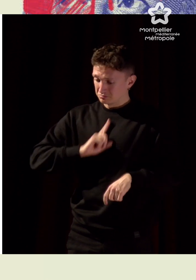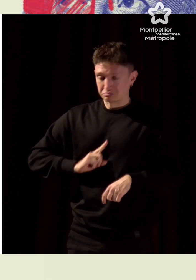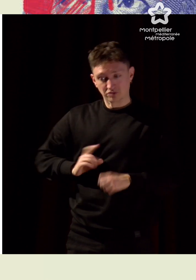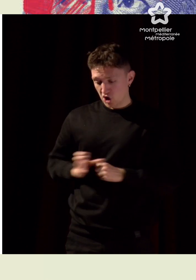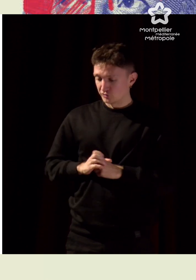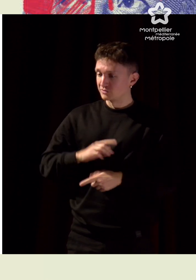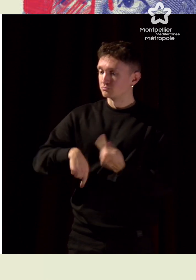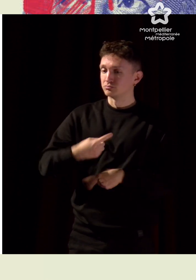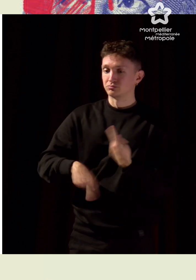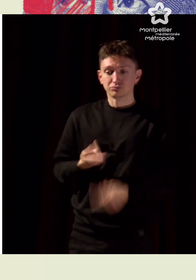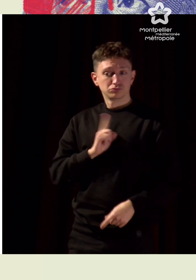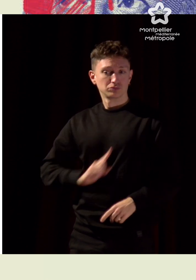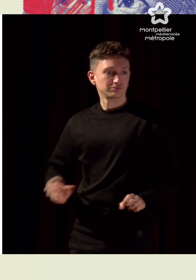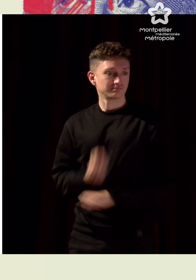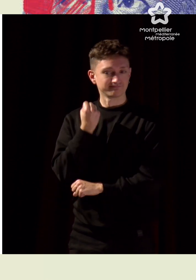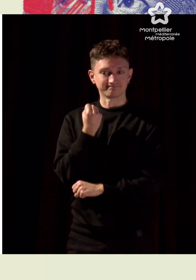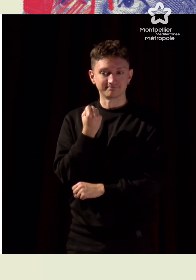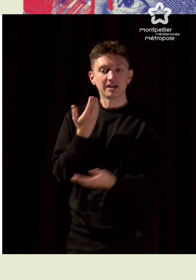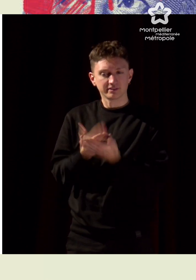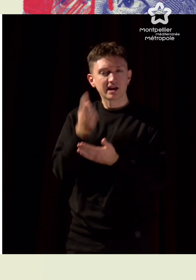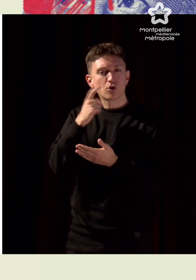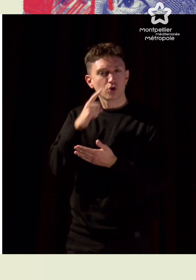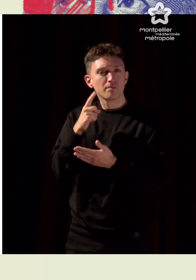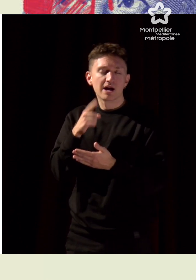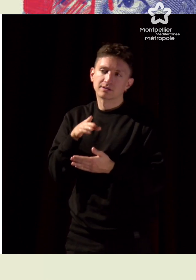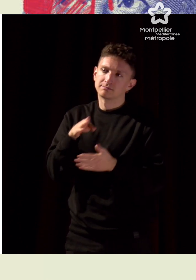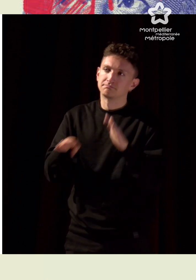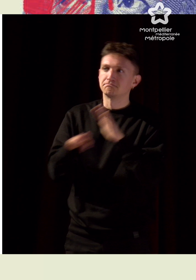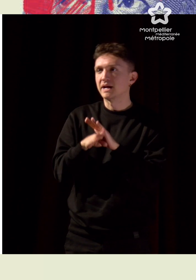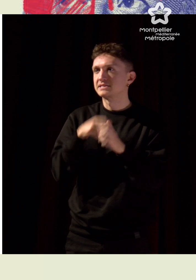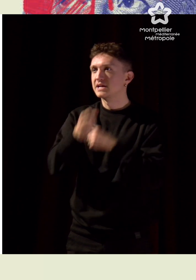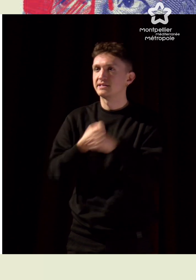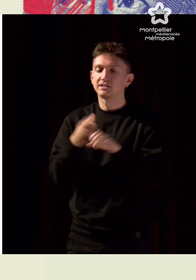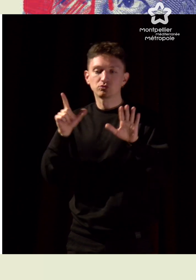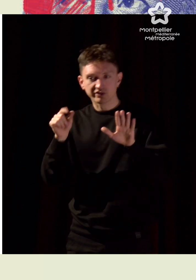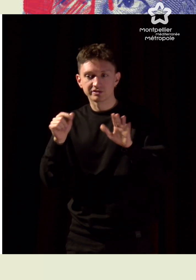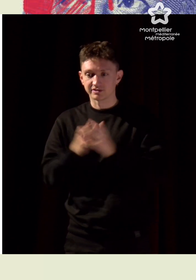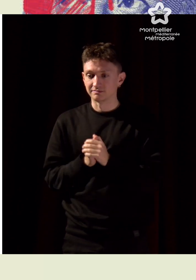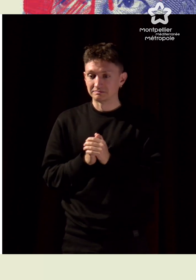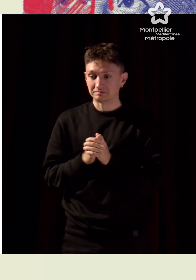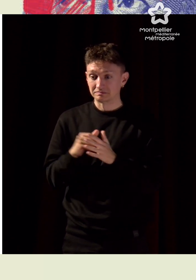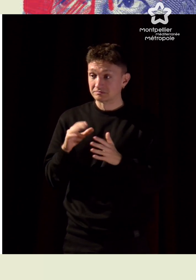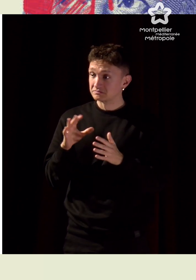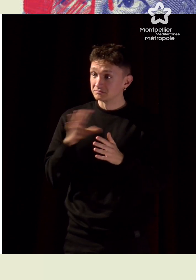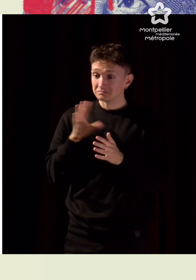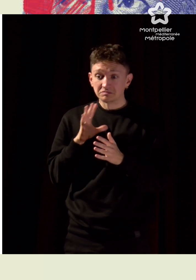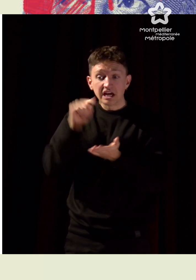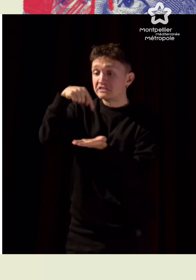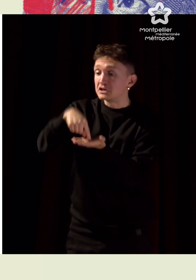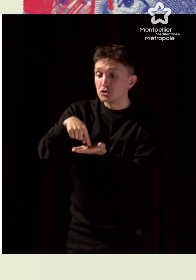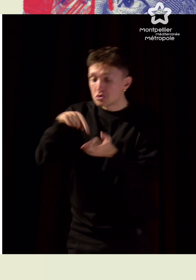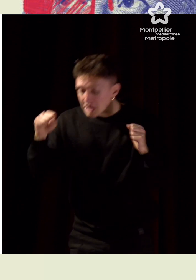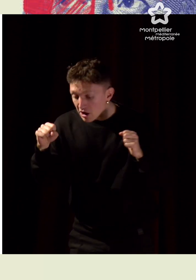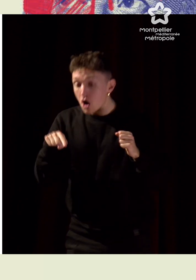années 70. Il y a des populations humaines où quasiment tous les adultes ont une lactase qui fonctionne. Et ce sont